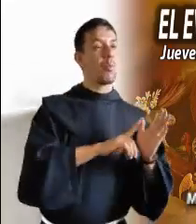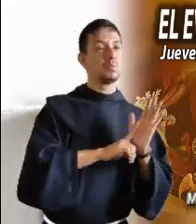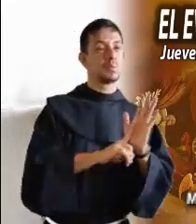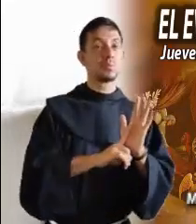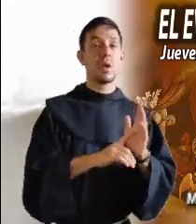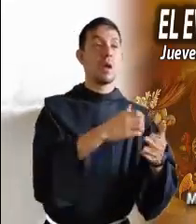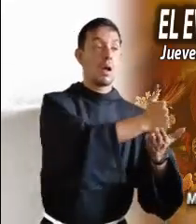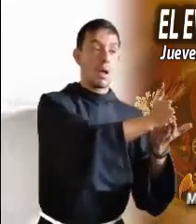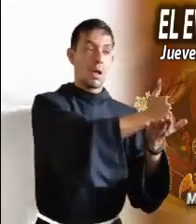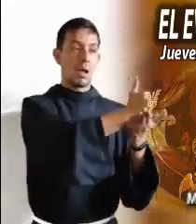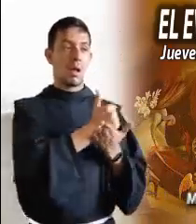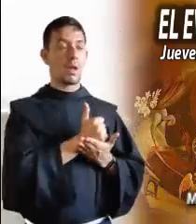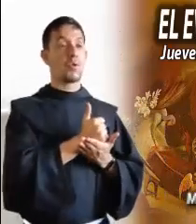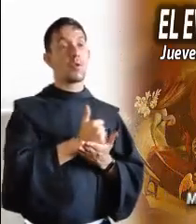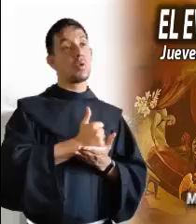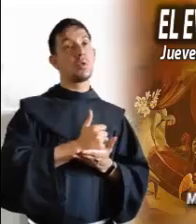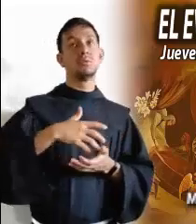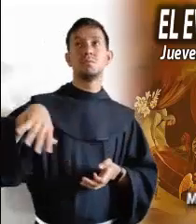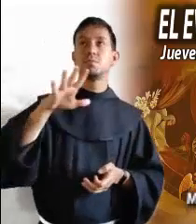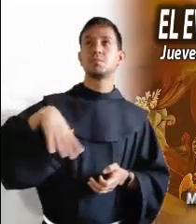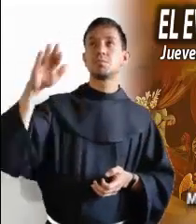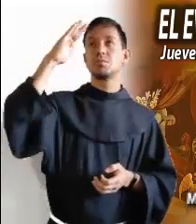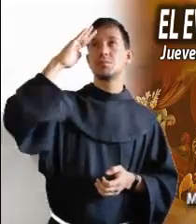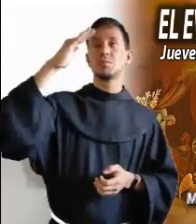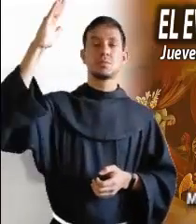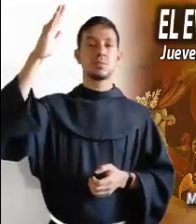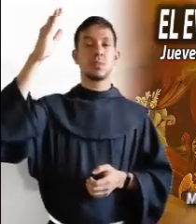que nos ayude en la búsqueda del